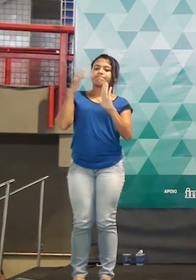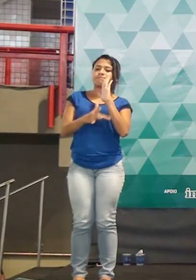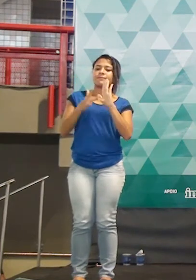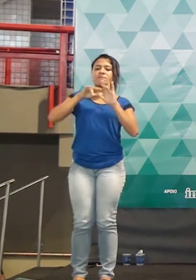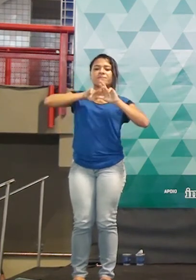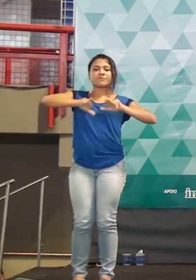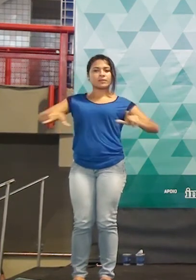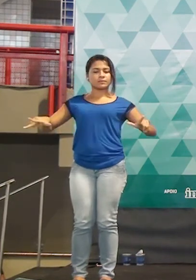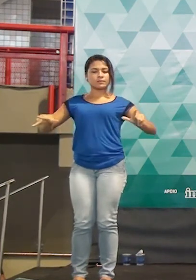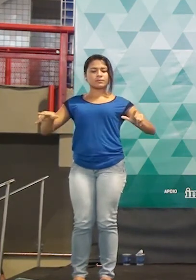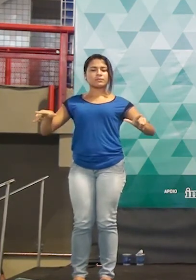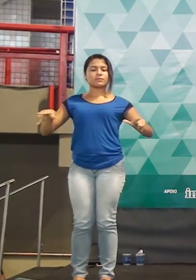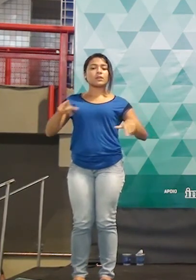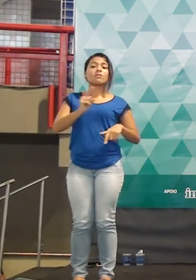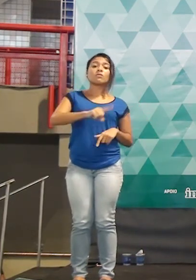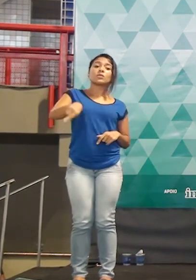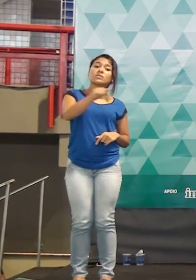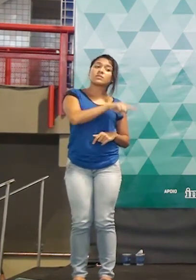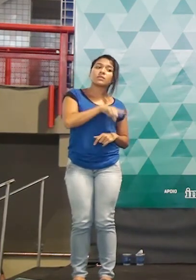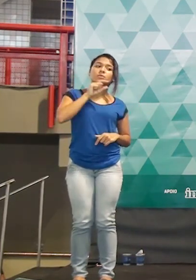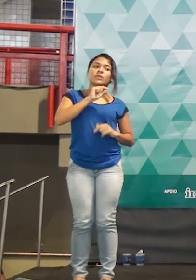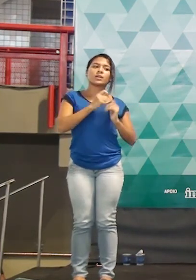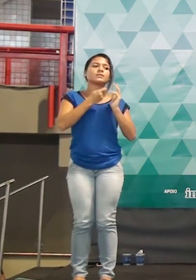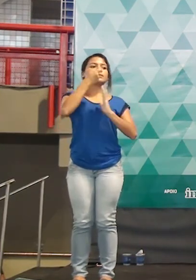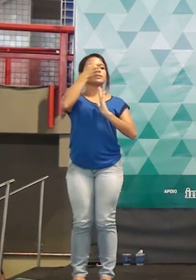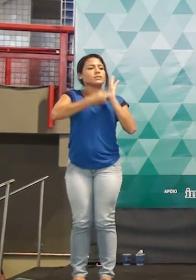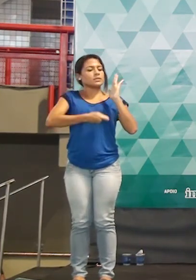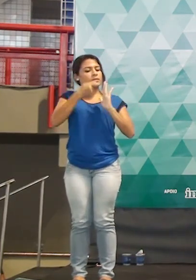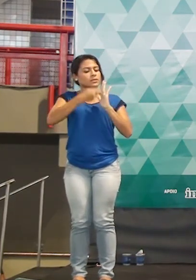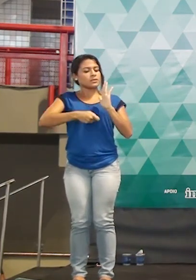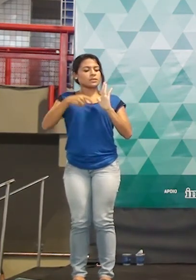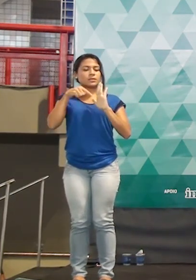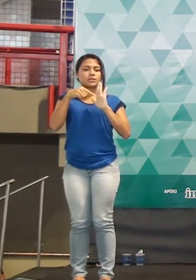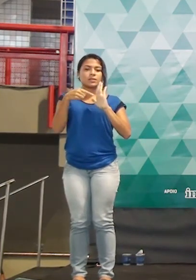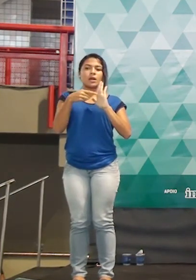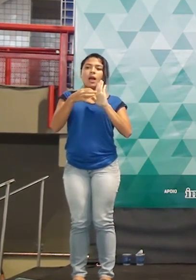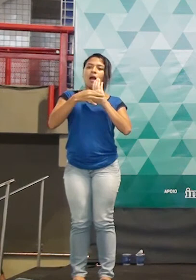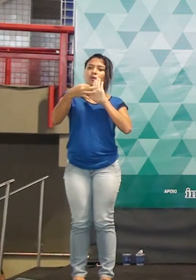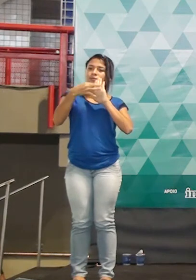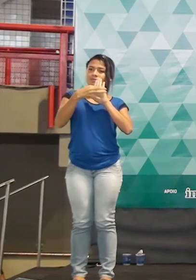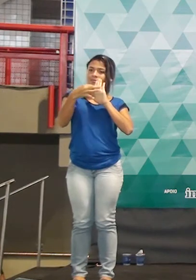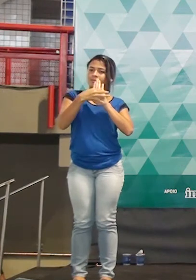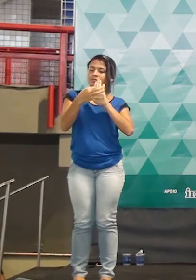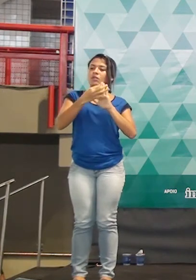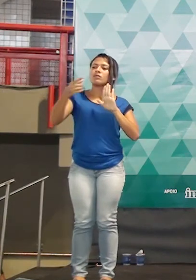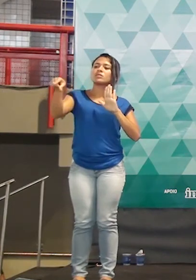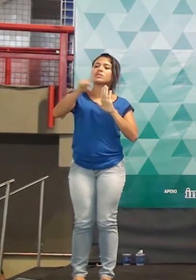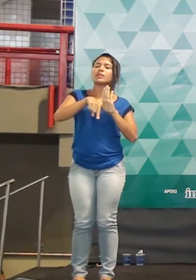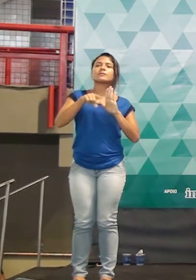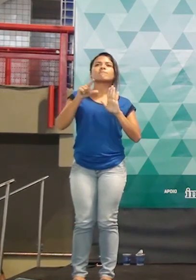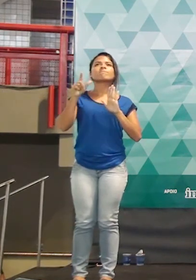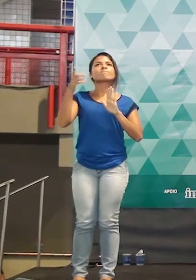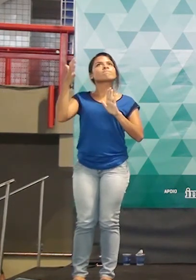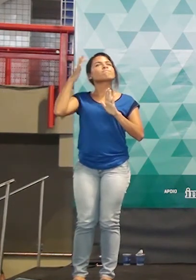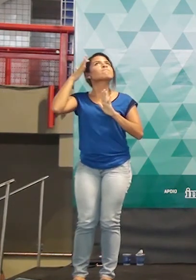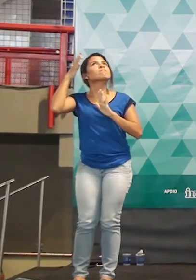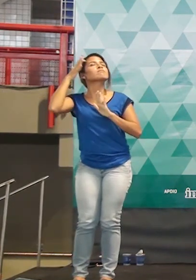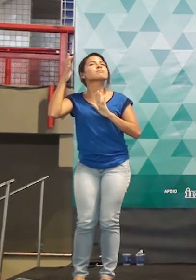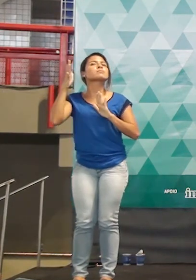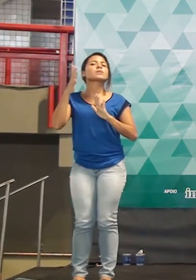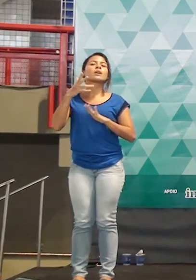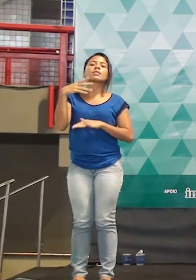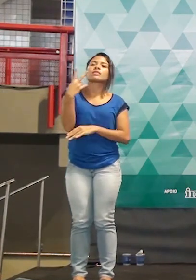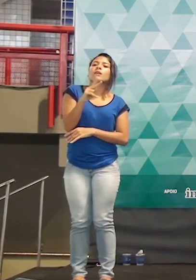texto dissertativo argumentativo, vocês vão mostrar suas opiniões sobre o que vocês acham